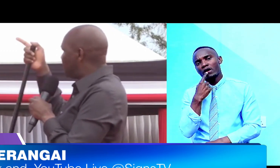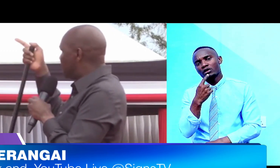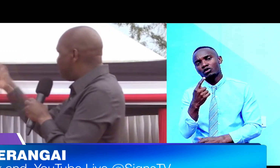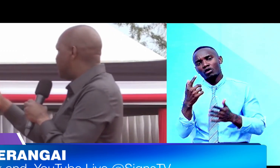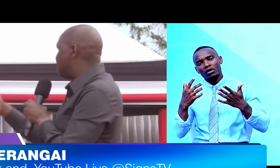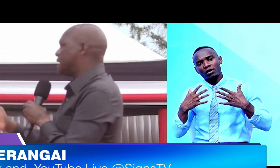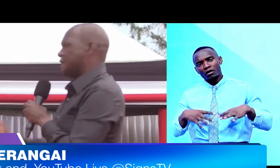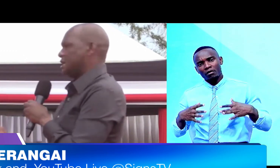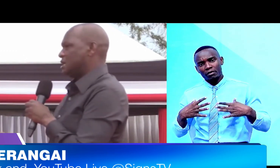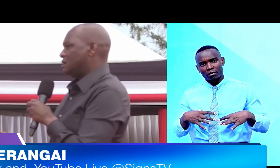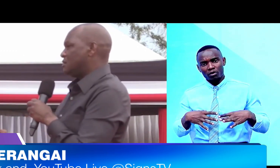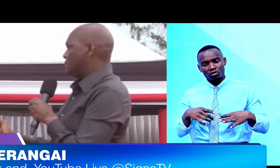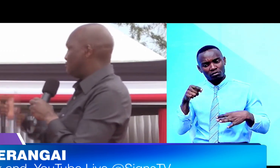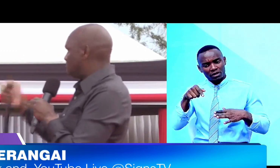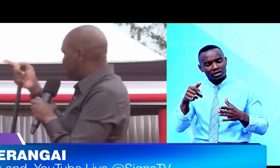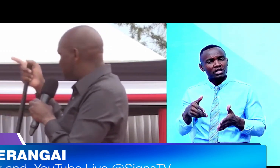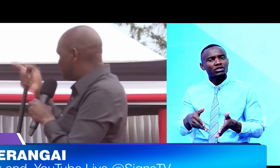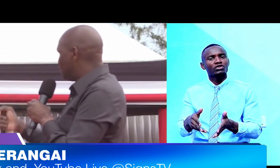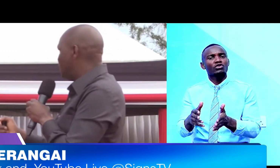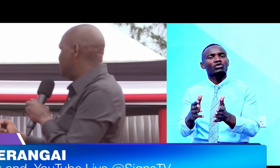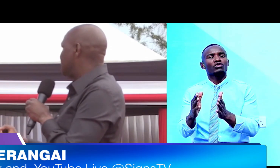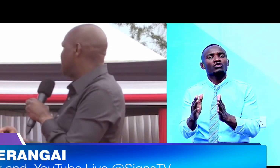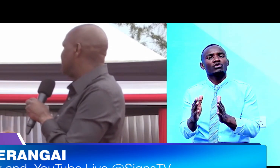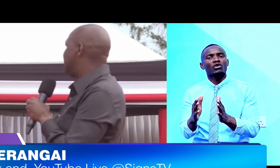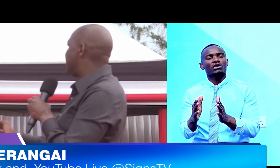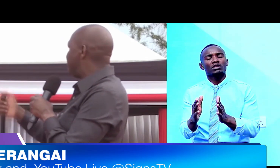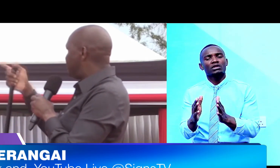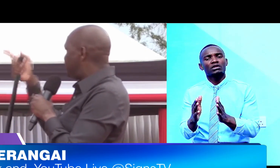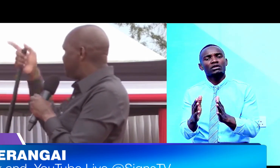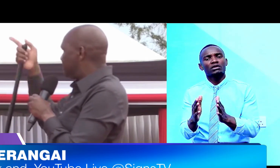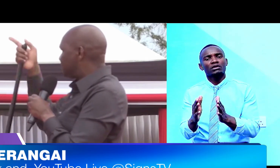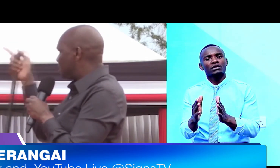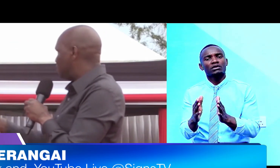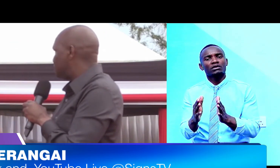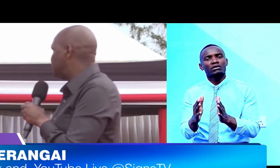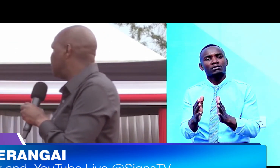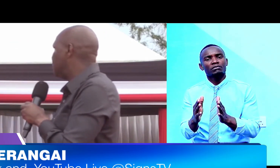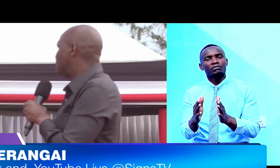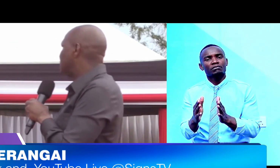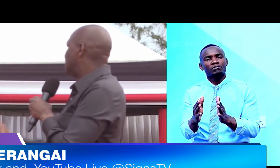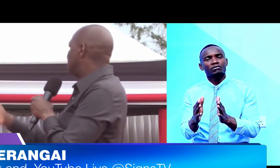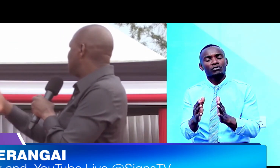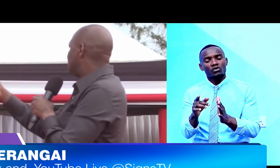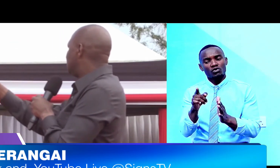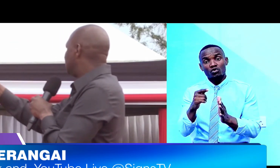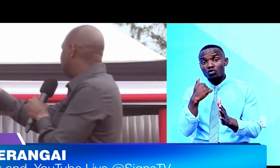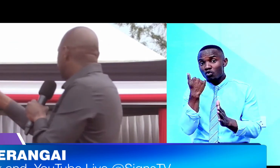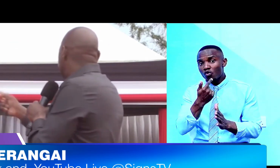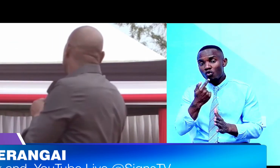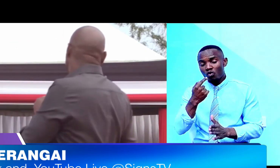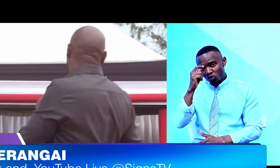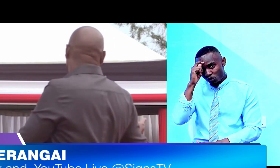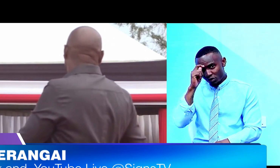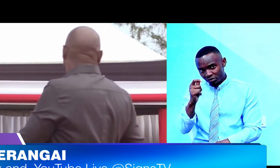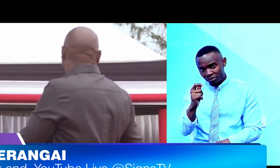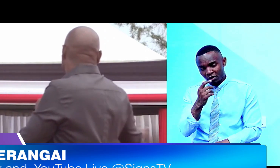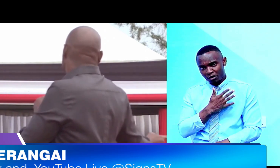hii barabara. Bwana Sunguli ambaye wewe tunakuheshimu, tumalize hii kitu once and